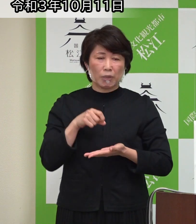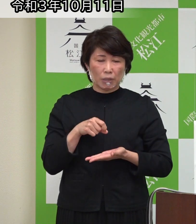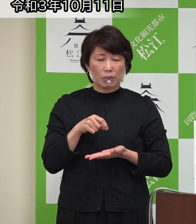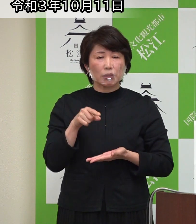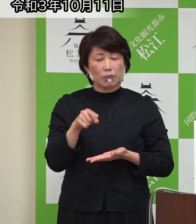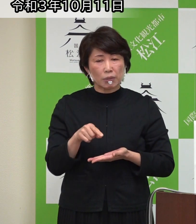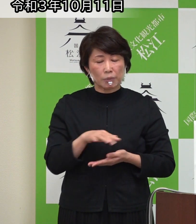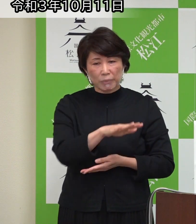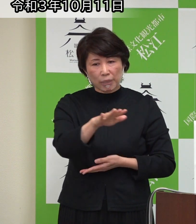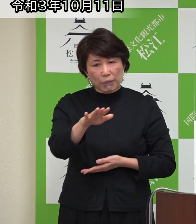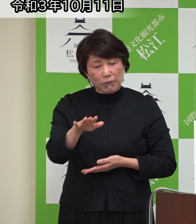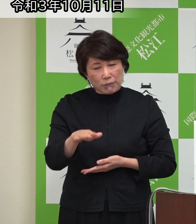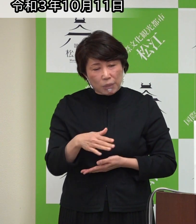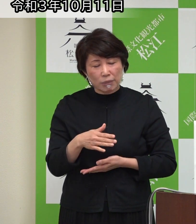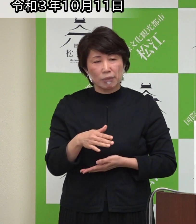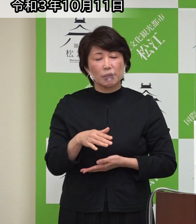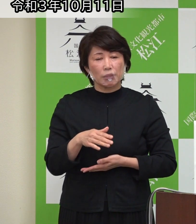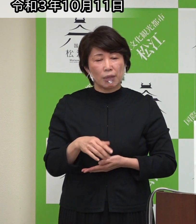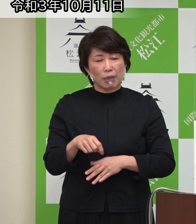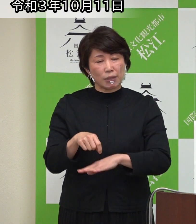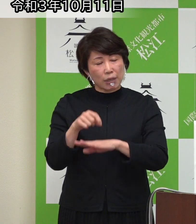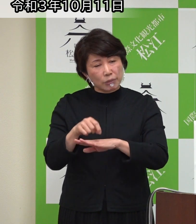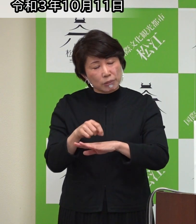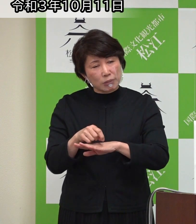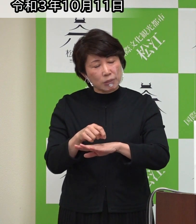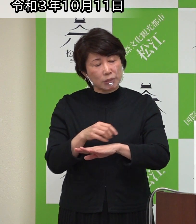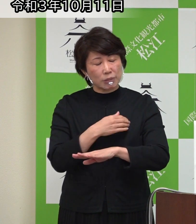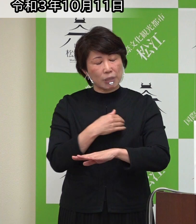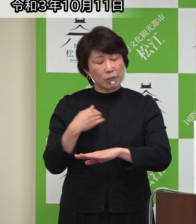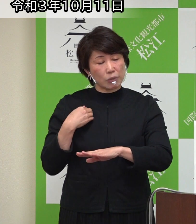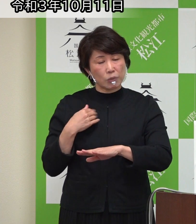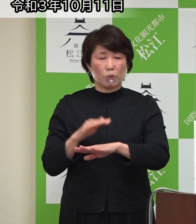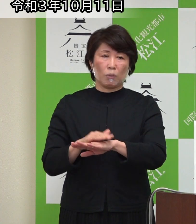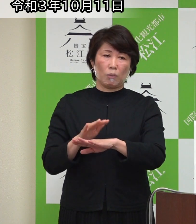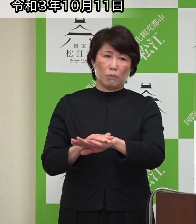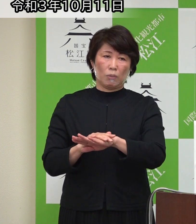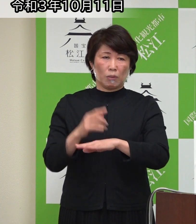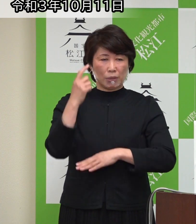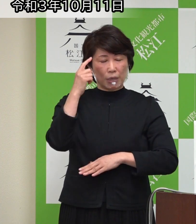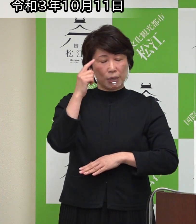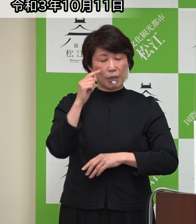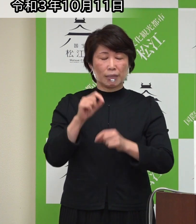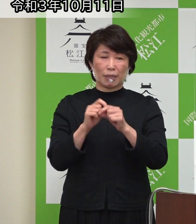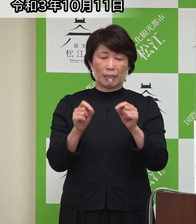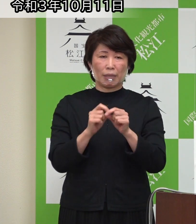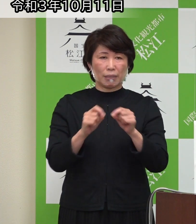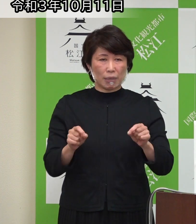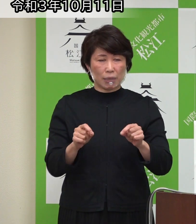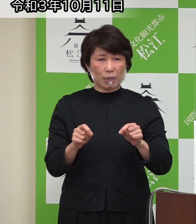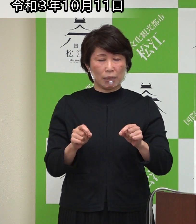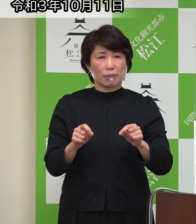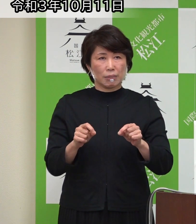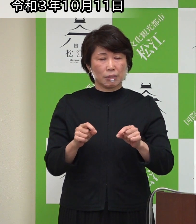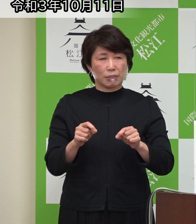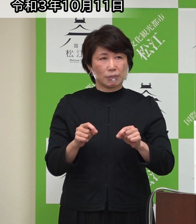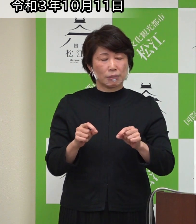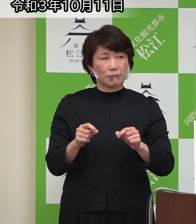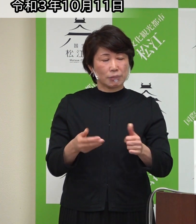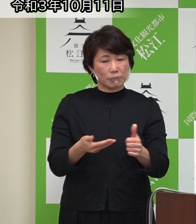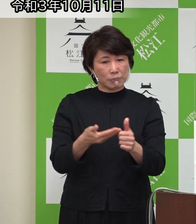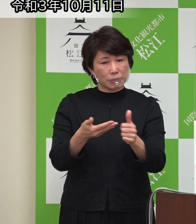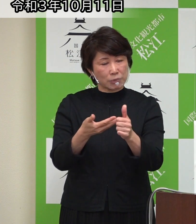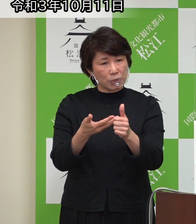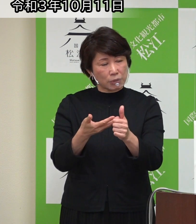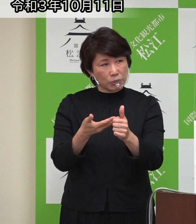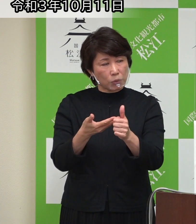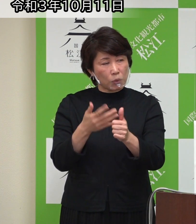らげていくかというふうな観点で考えたところではあります。ただ申し上げました通り、里親自体がですね、まだあまりこう、